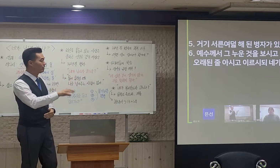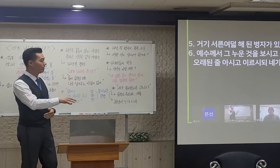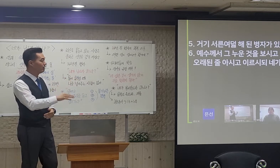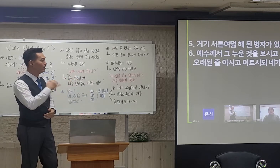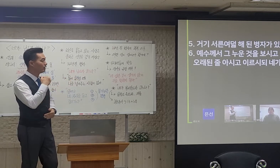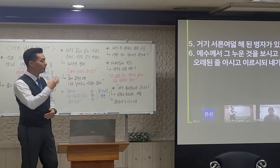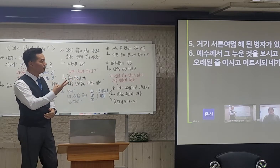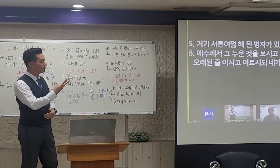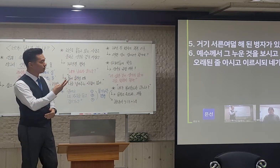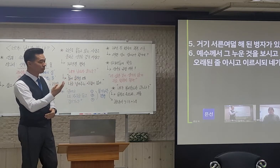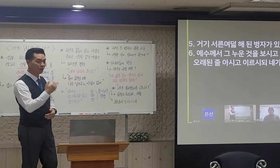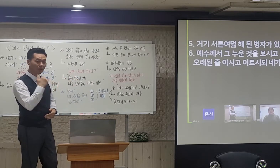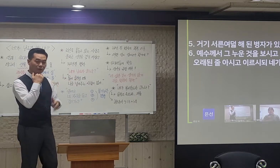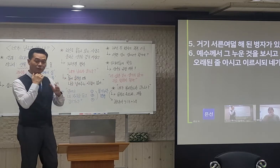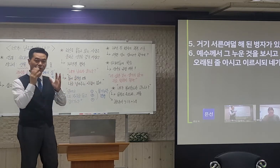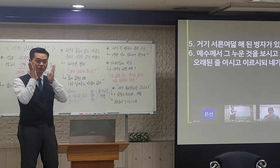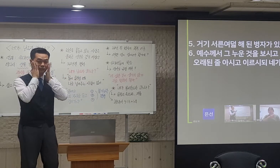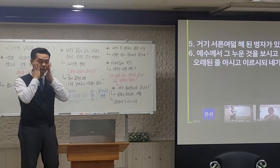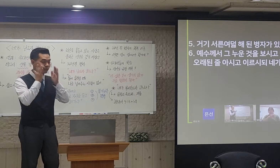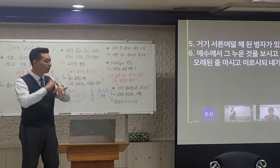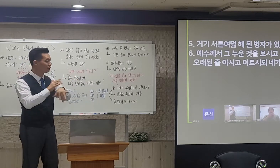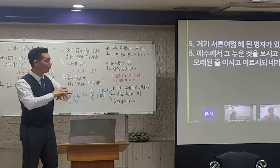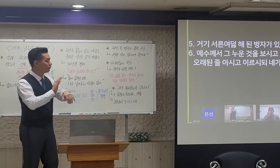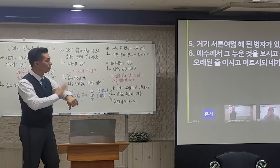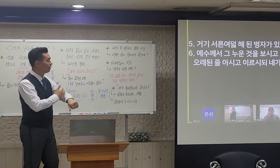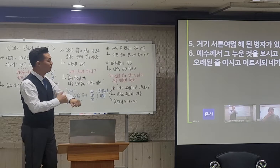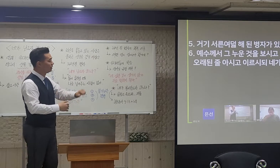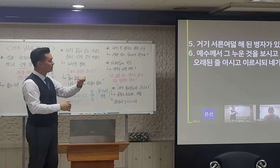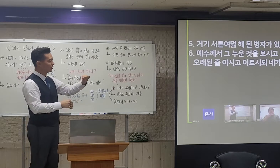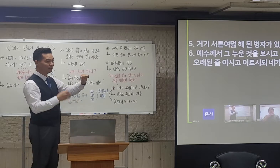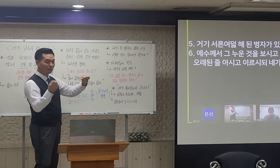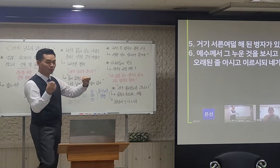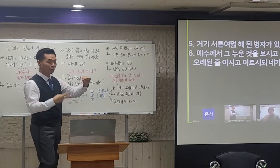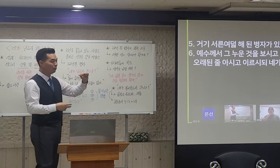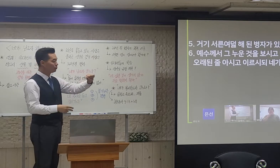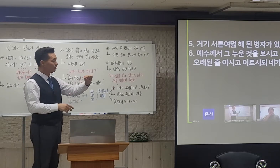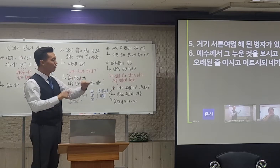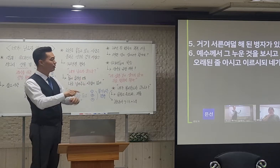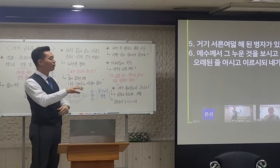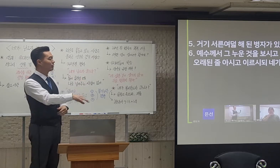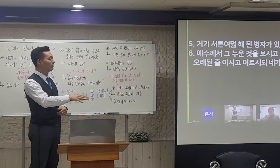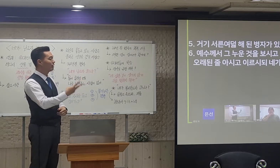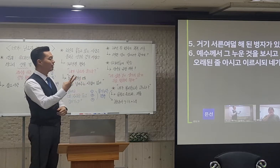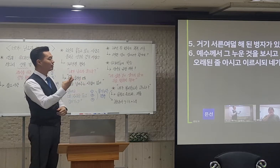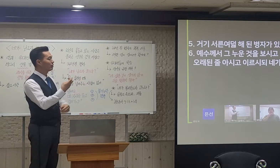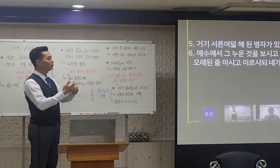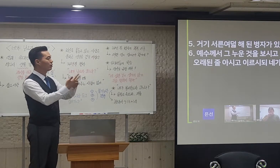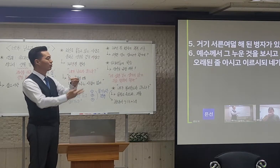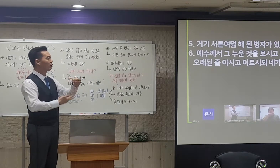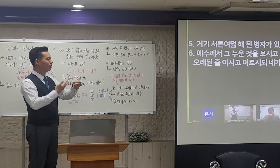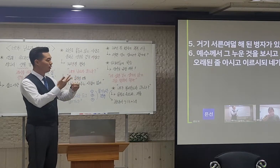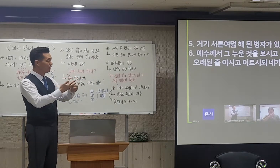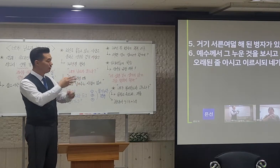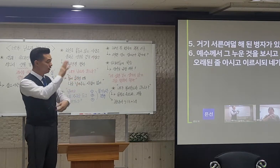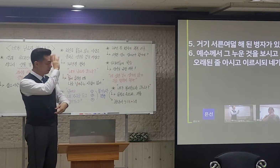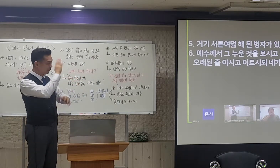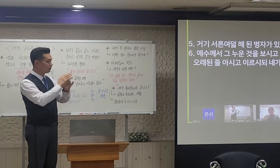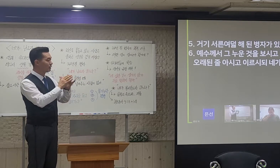거기 자꾸 나이라고 하려고 그래요. 제가 이렇게 습관이 잘못되거든요. 자, 다시 한번요. 5절 거기 38에 된